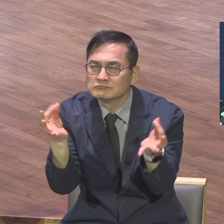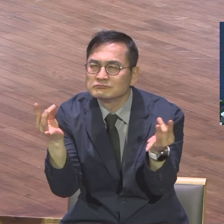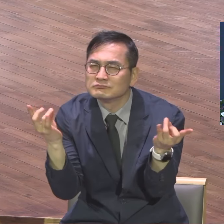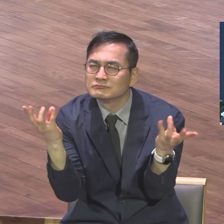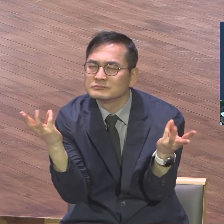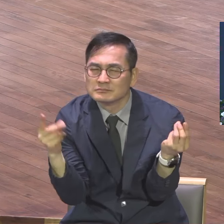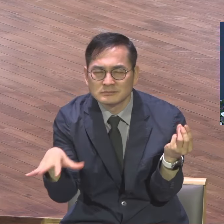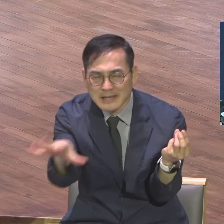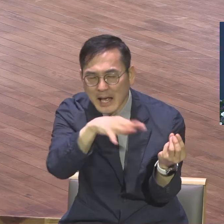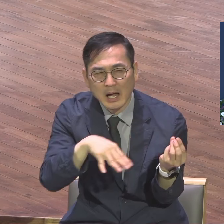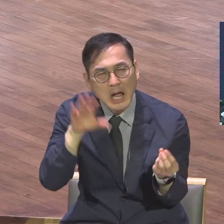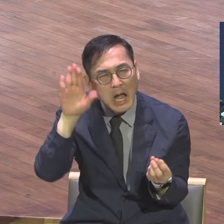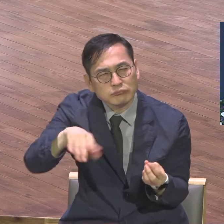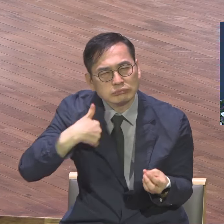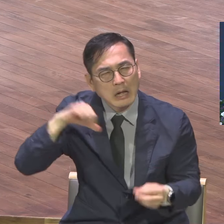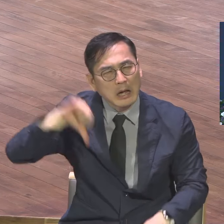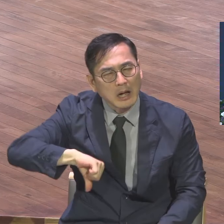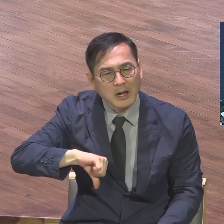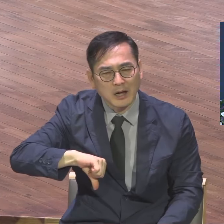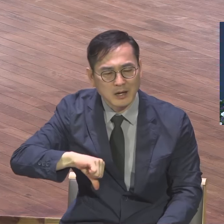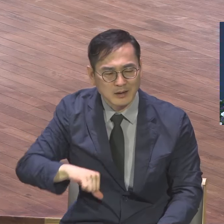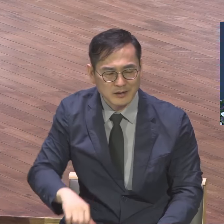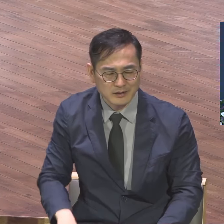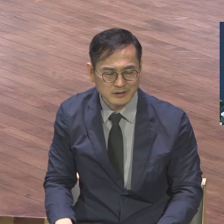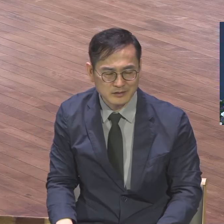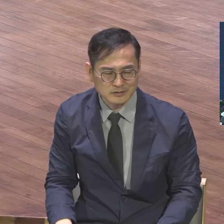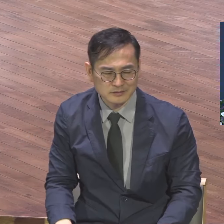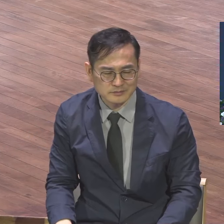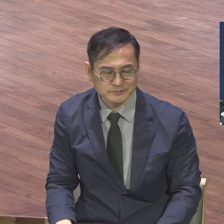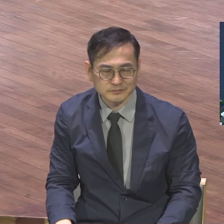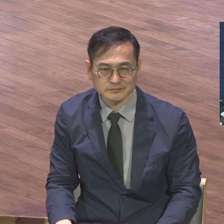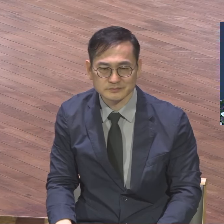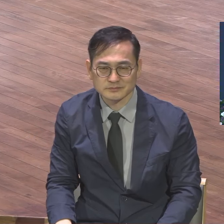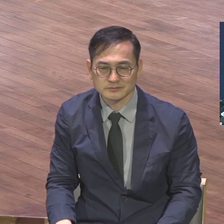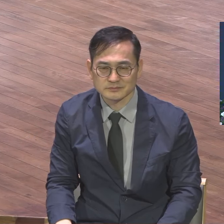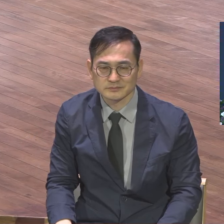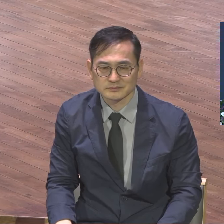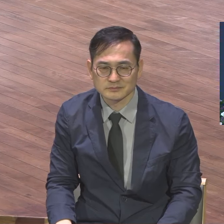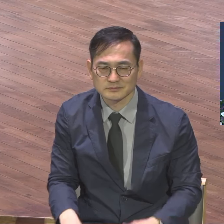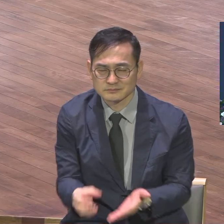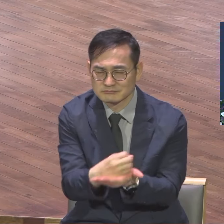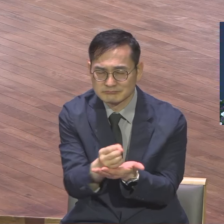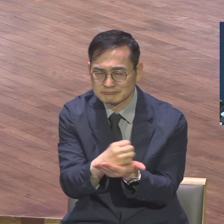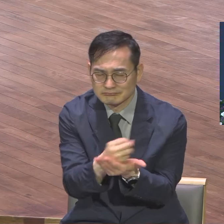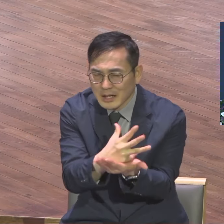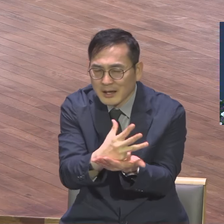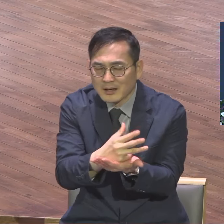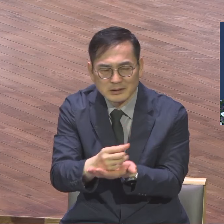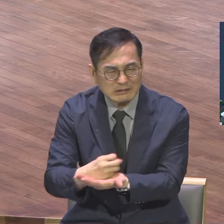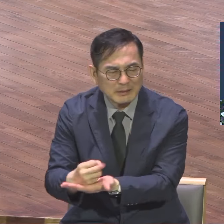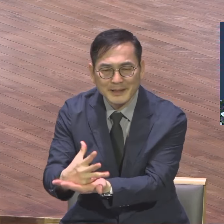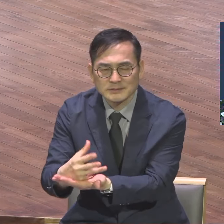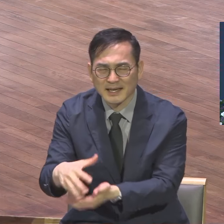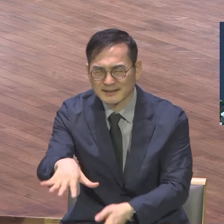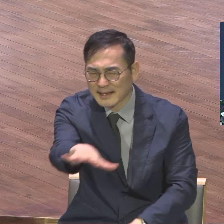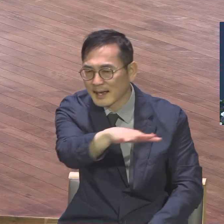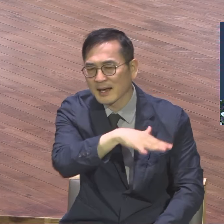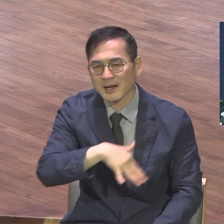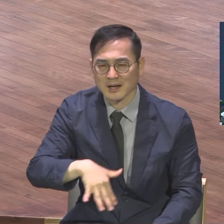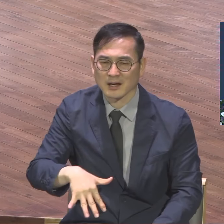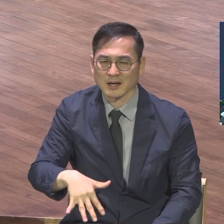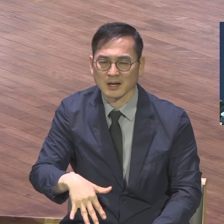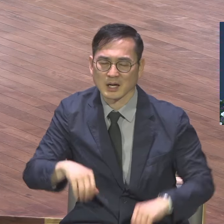곱하기 둘이 사니까 248이잖아요. 사주의 팔자 있어요.